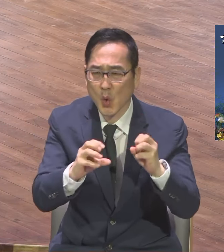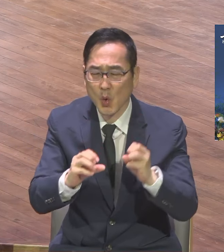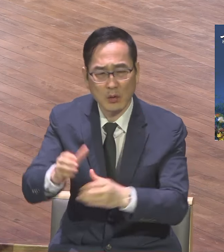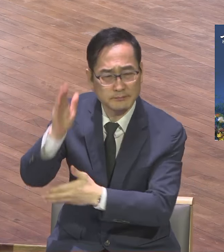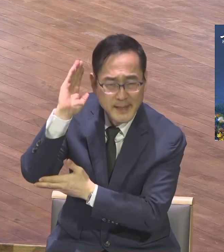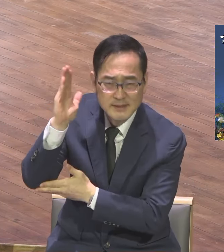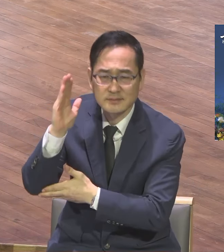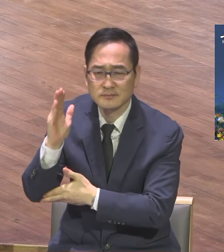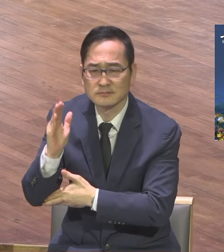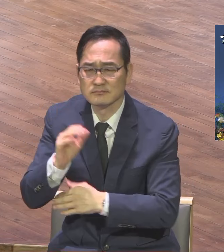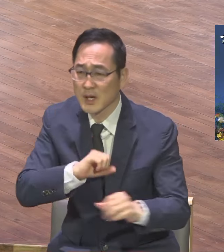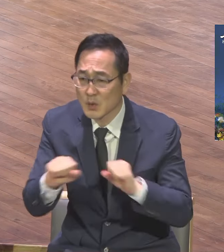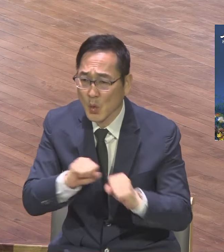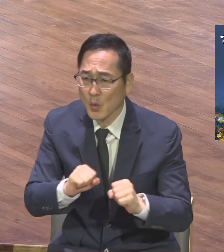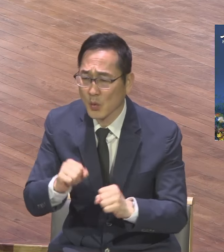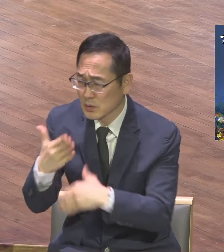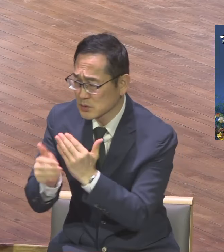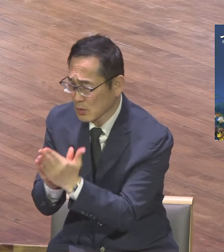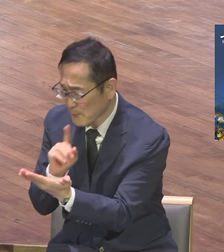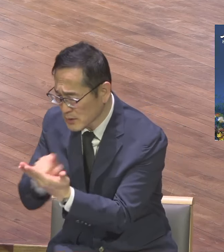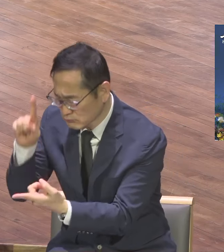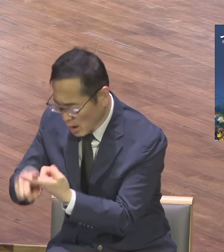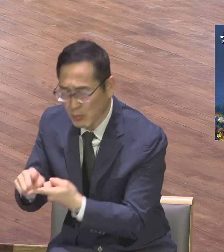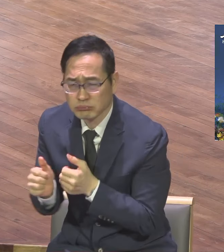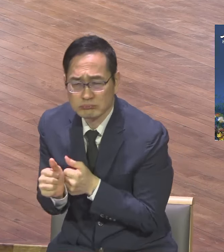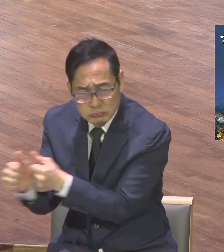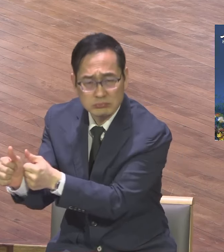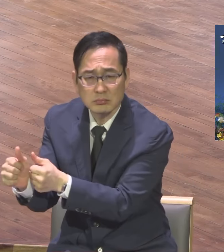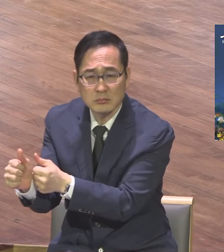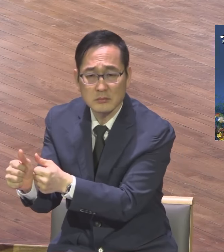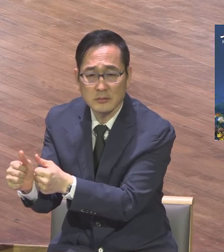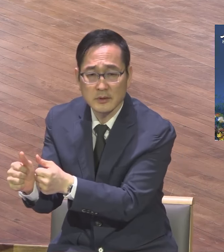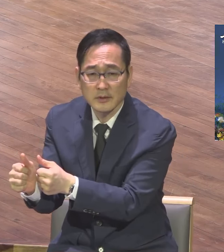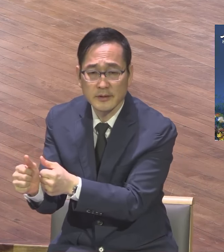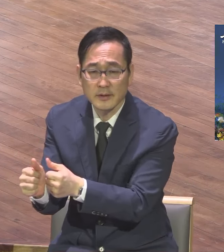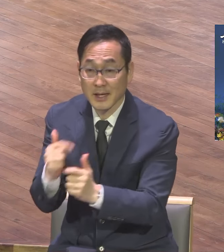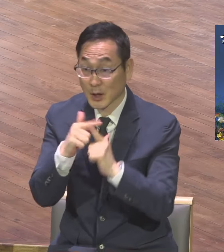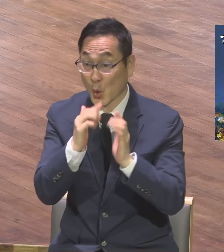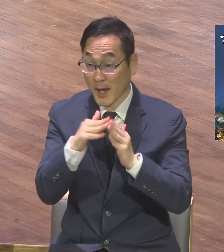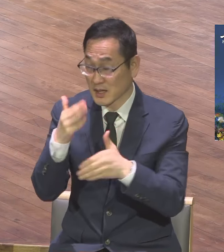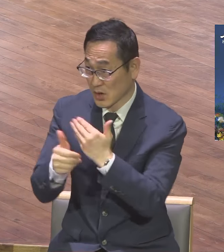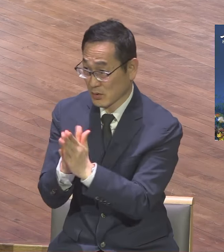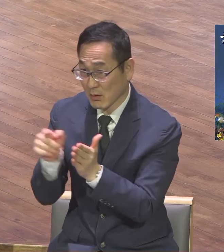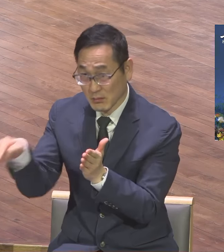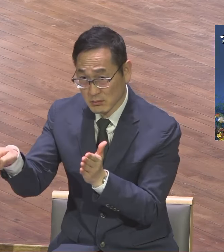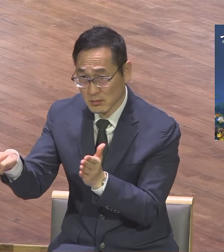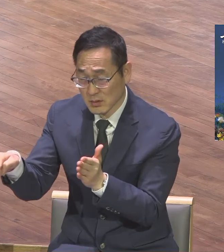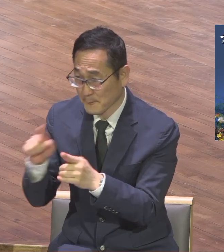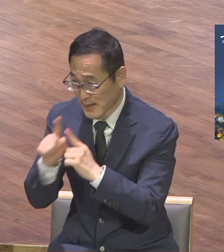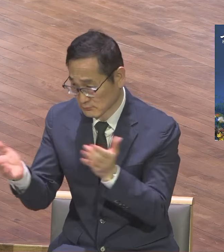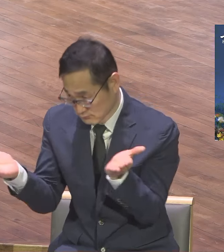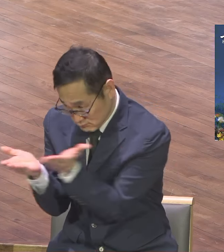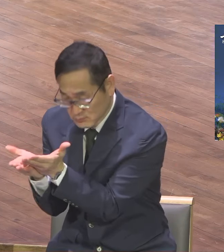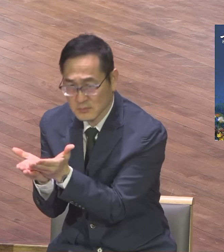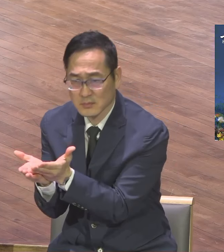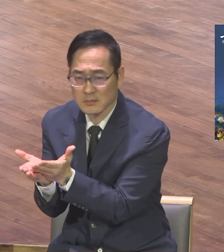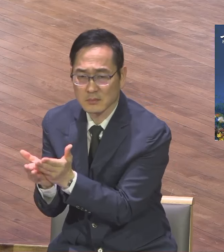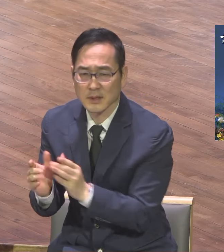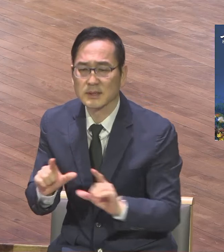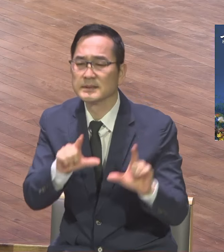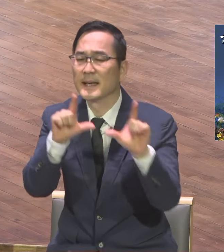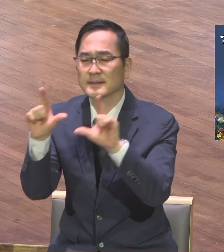설교. 아멘. 성경 중심의 교회. 교회가 성경 중심의 성경. 그래서